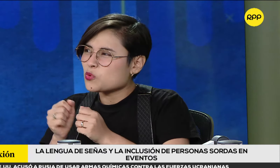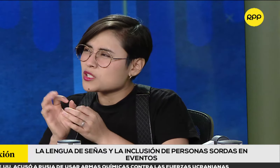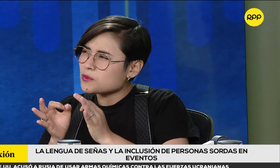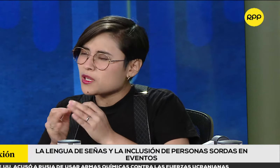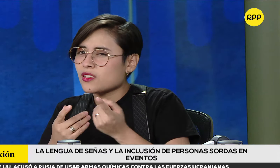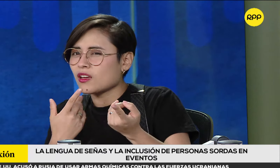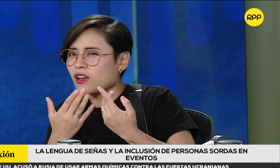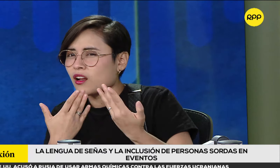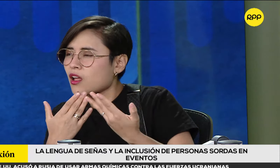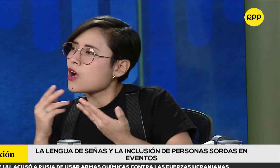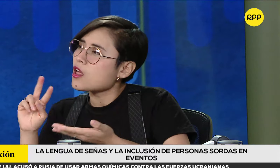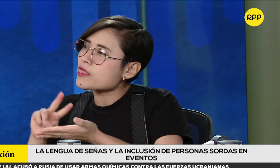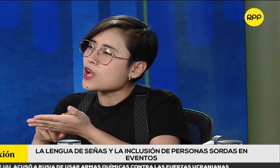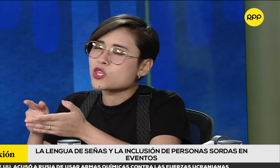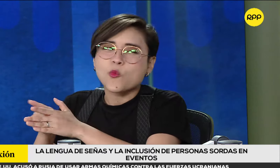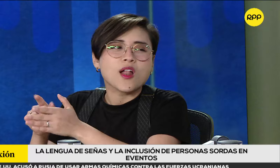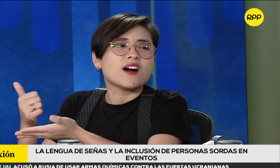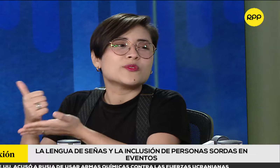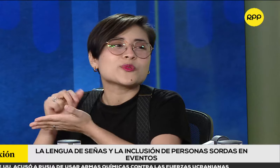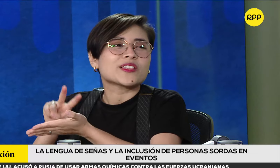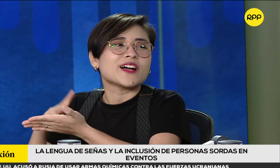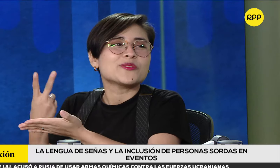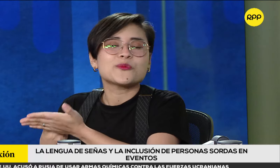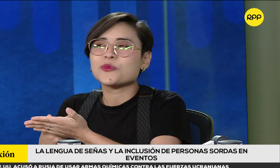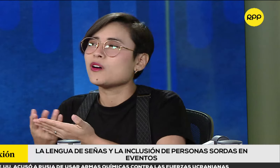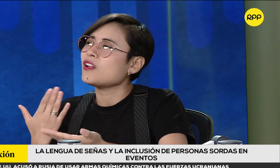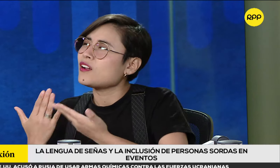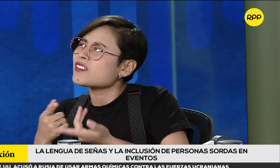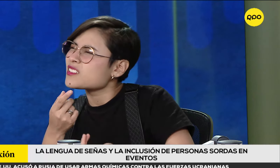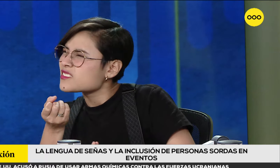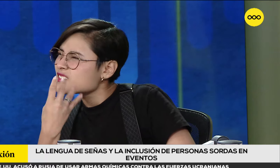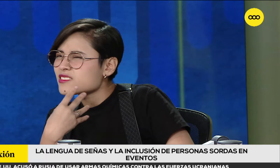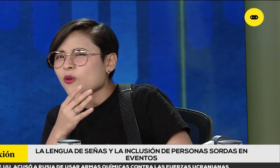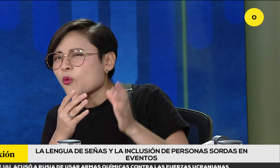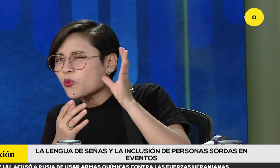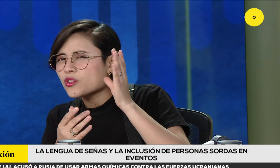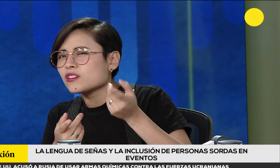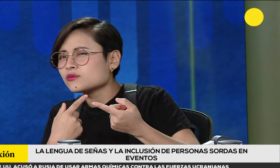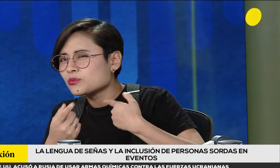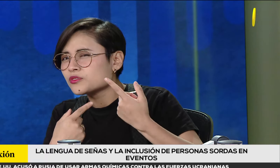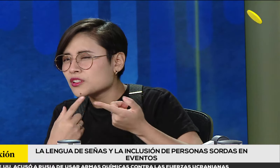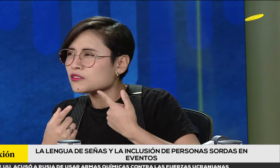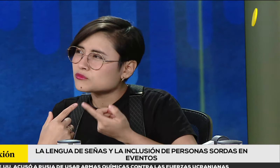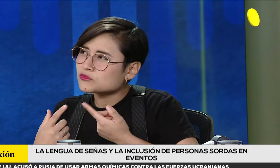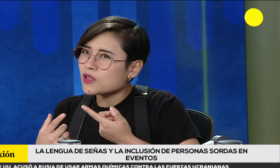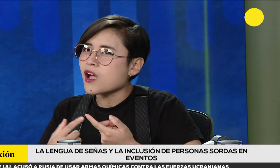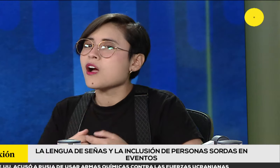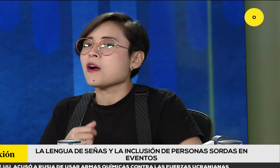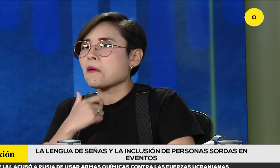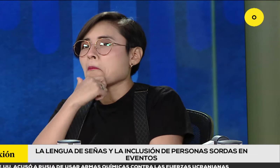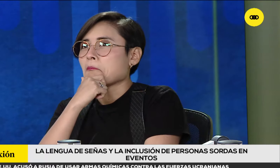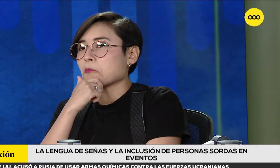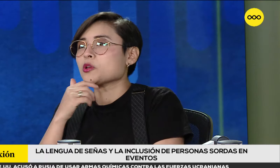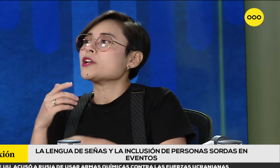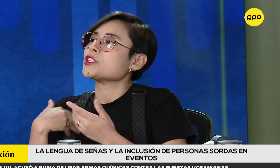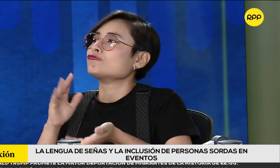invitaron como intérprete sorda. ¿Para qué? En este caso, para hacer el servicio de traducción con el equipo de